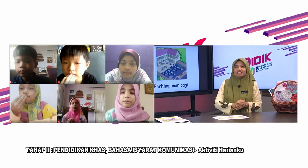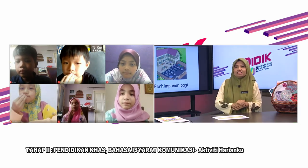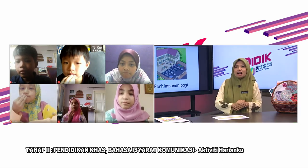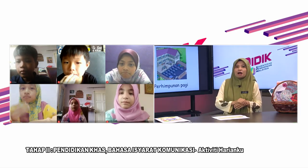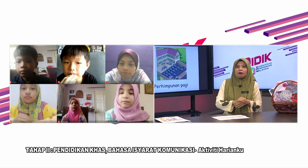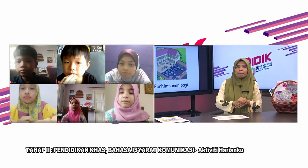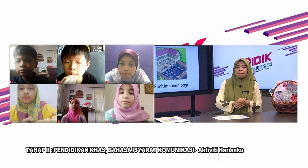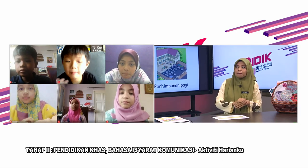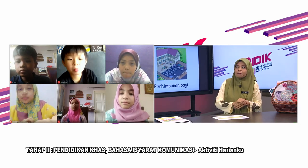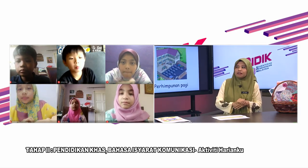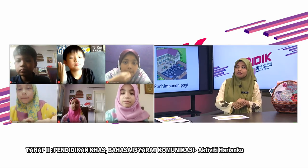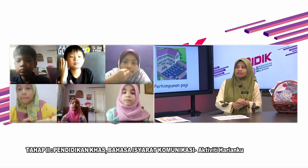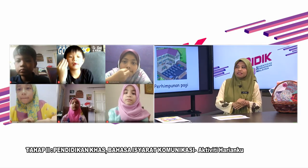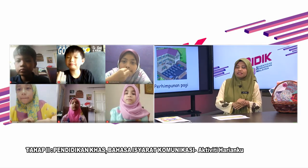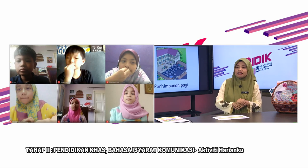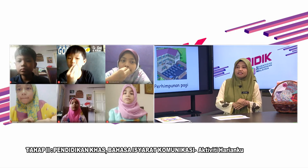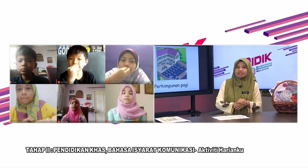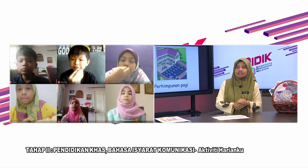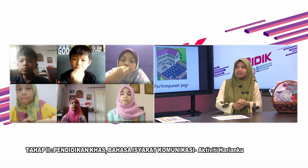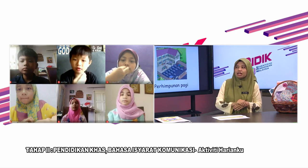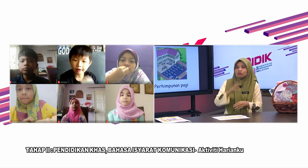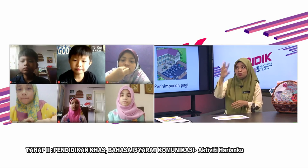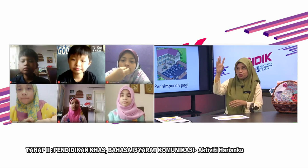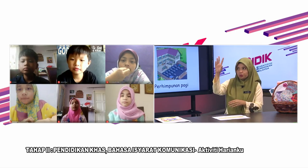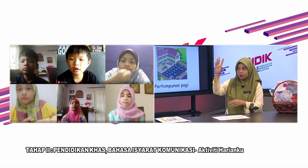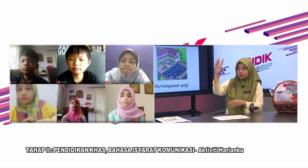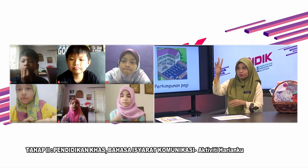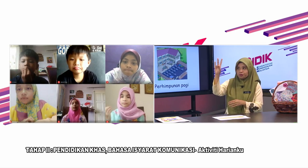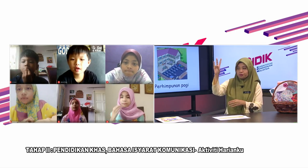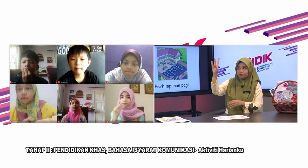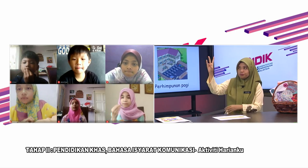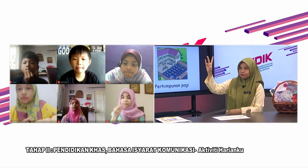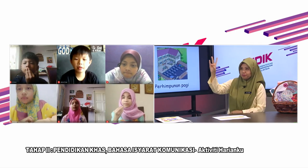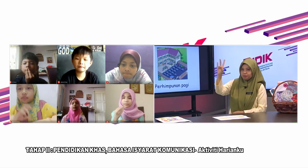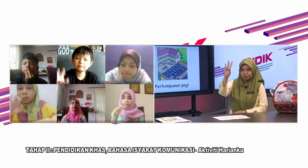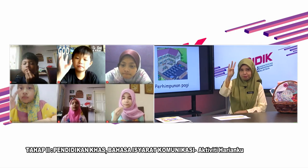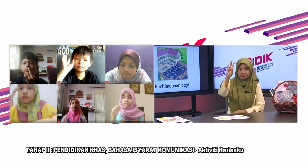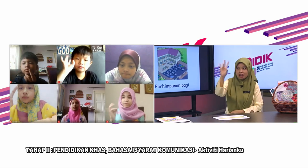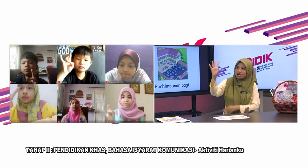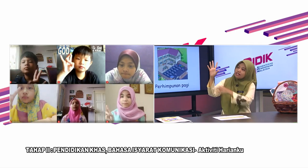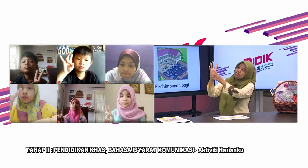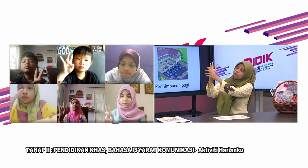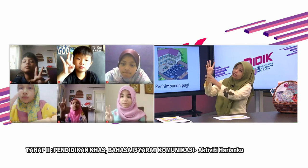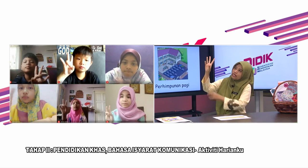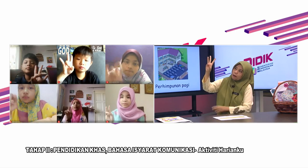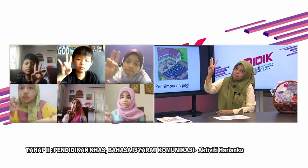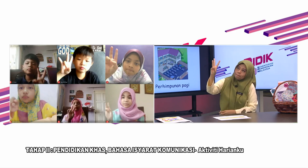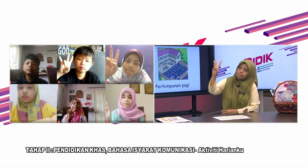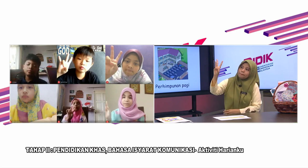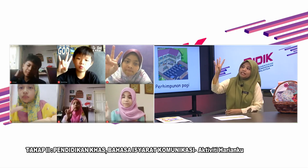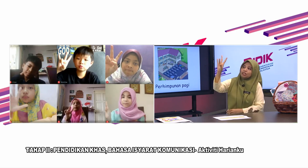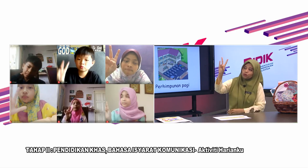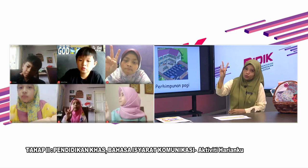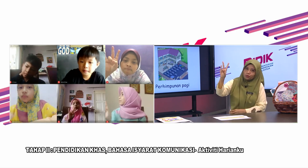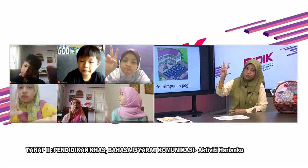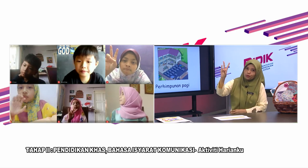Diorang tak nampak. Okey. Tujuh macam ni, cikgu? Okey, tujuh. Oh, tengah ni? Ni nombor enam. Enam.